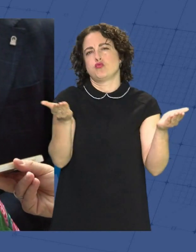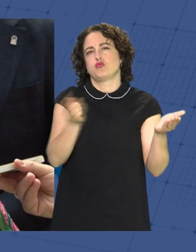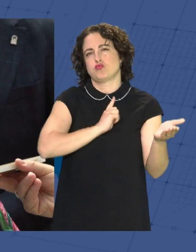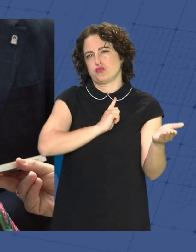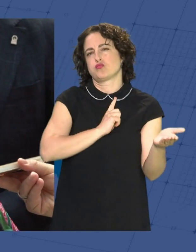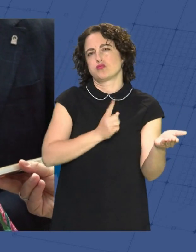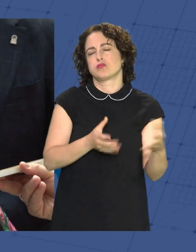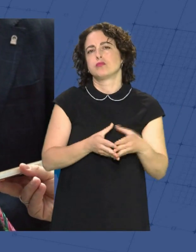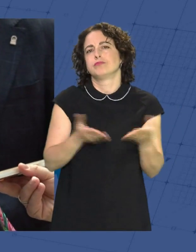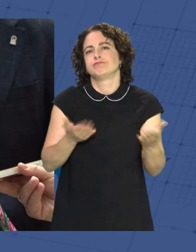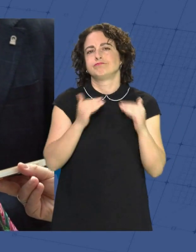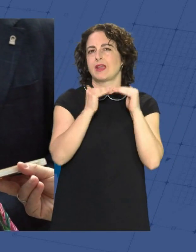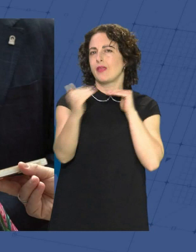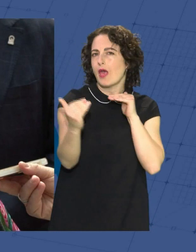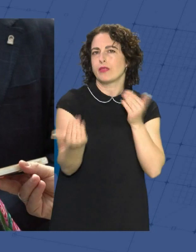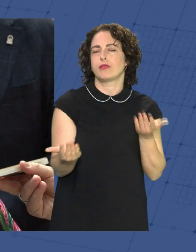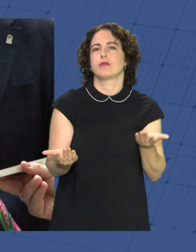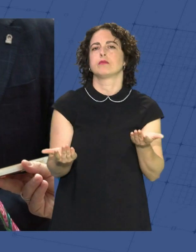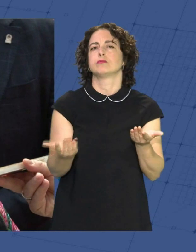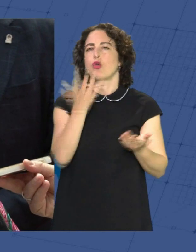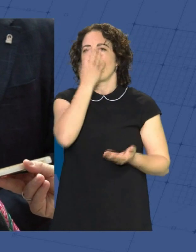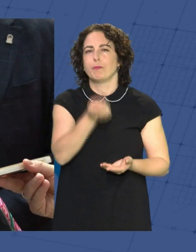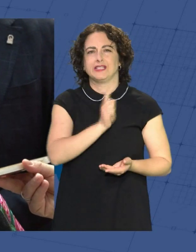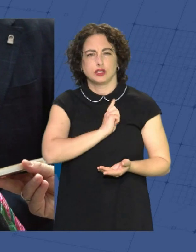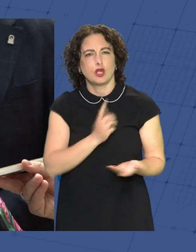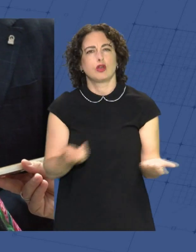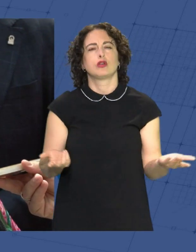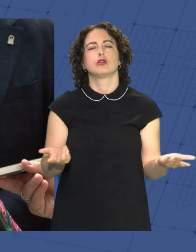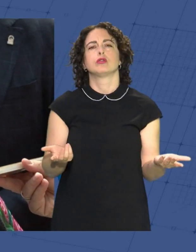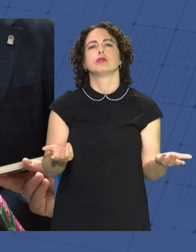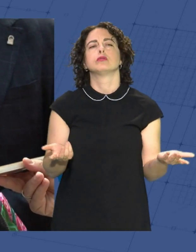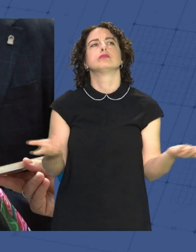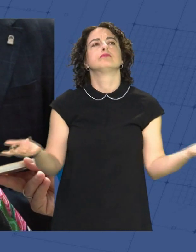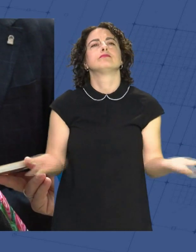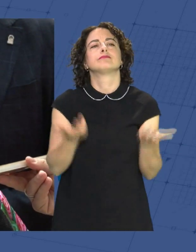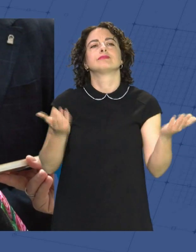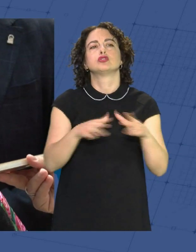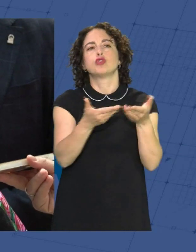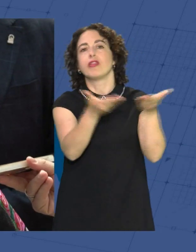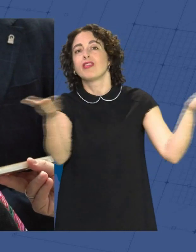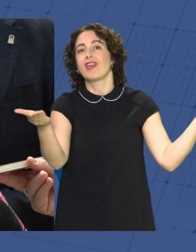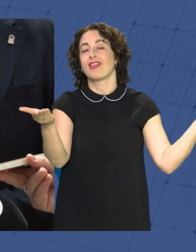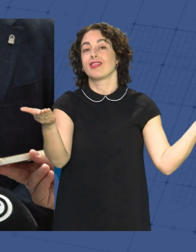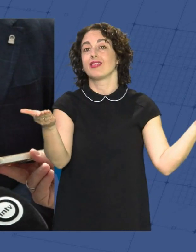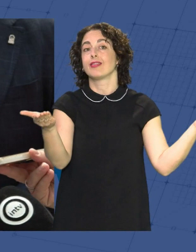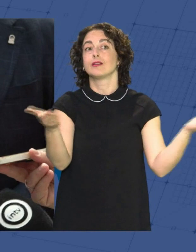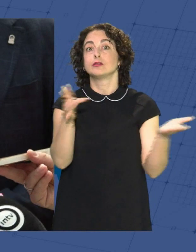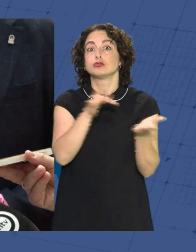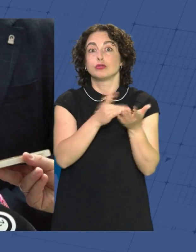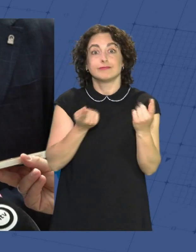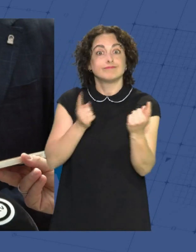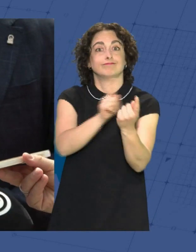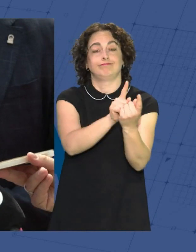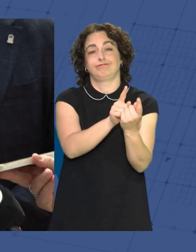equidad, comprensión y que la sociedad cuando nos acercamos